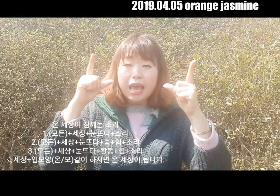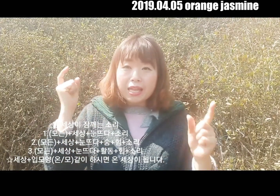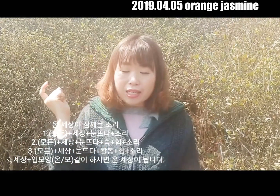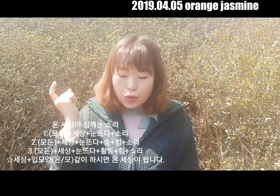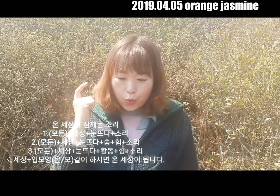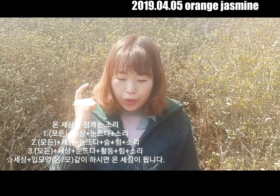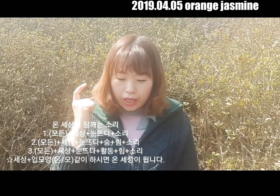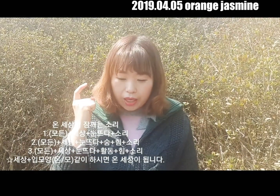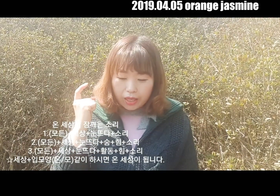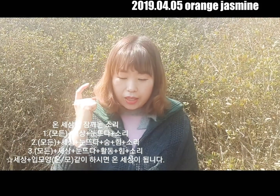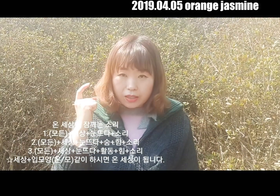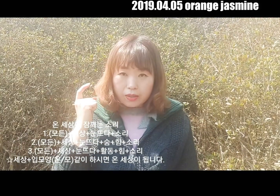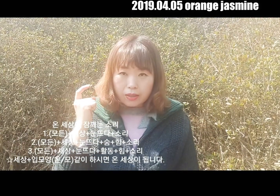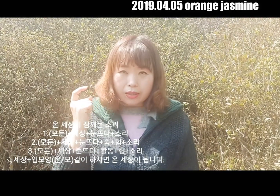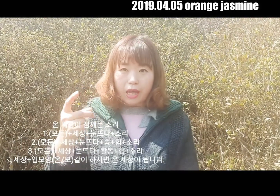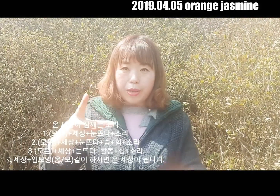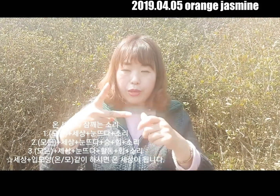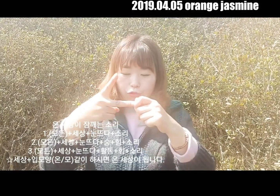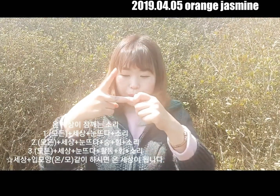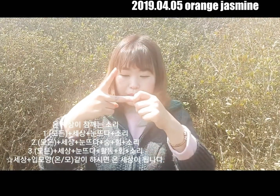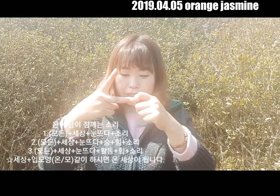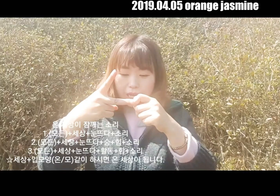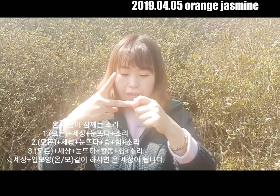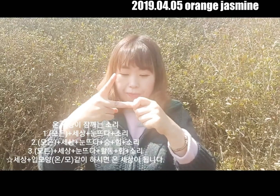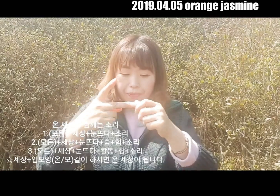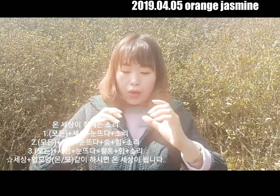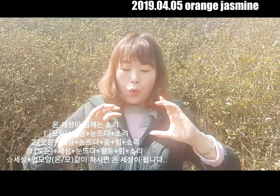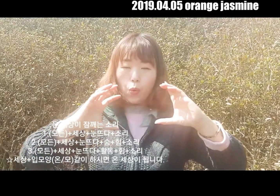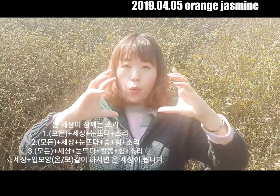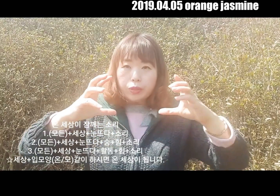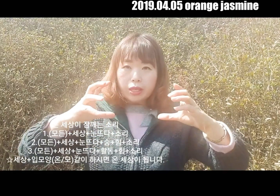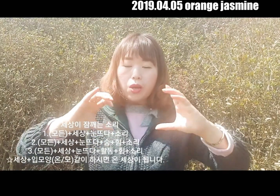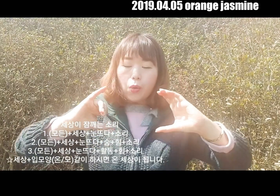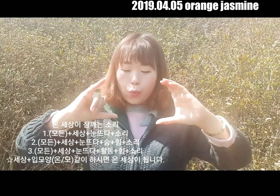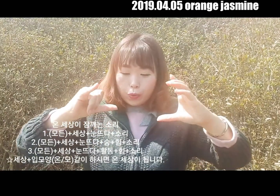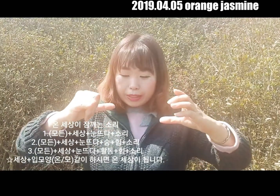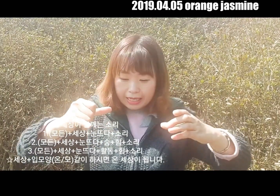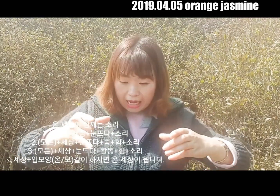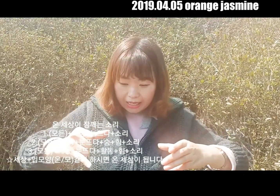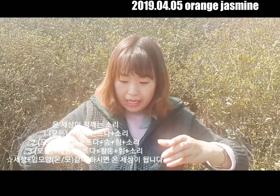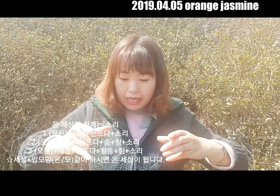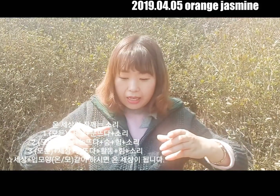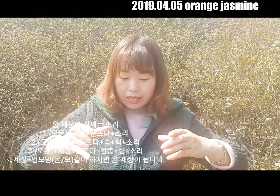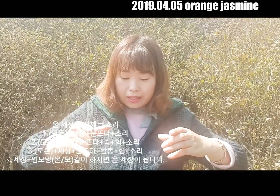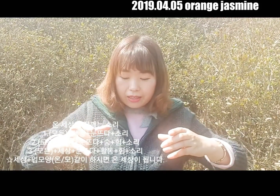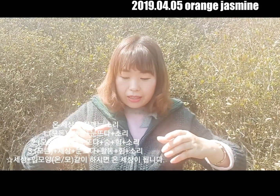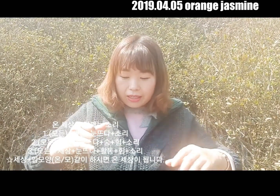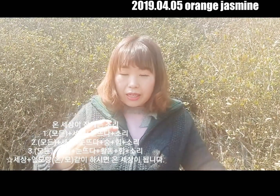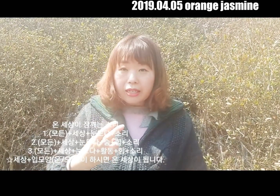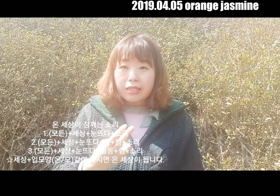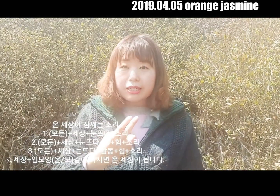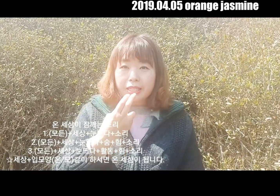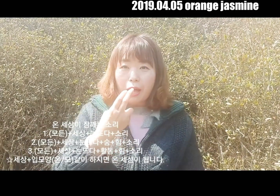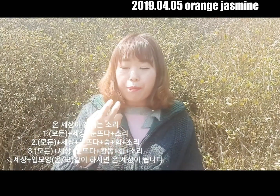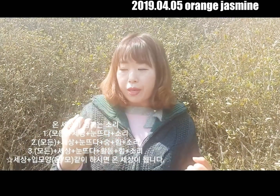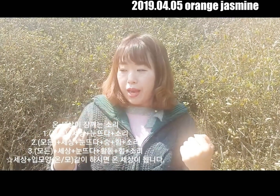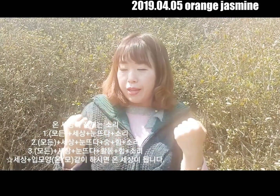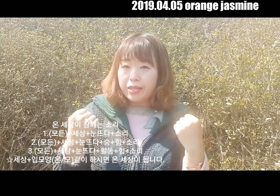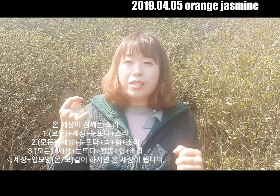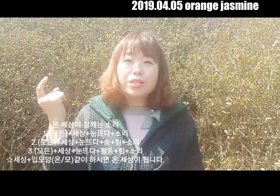잠 깨는 소리. 그 다음에 두 번째, 온 세상이 잠